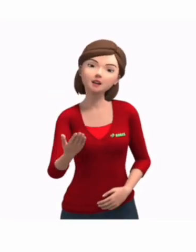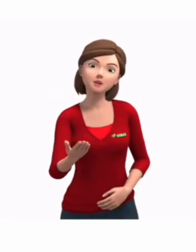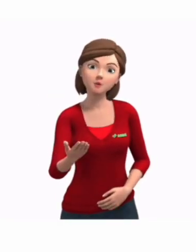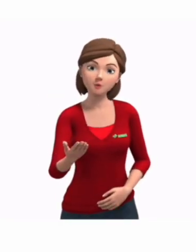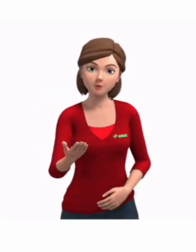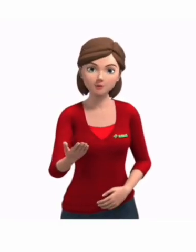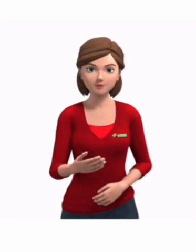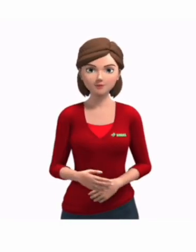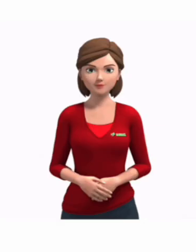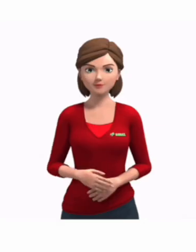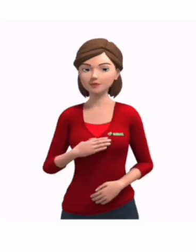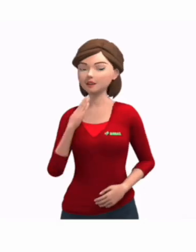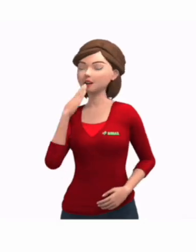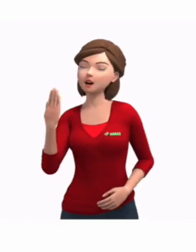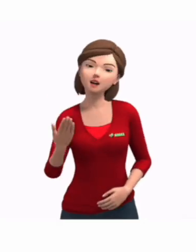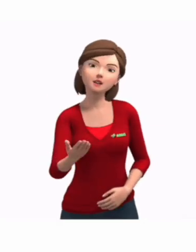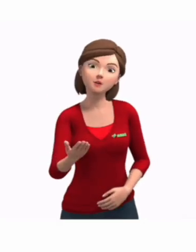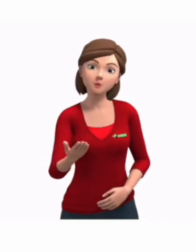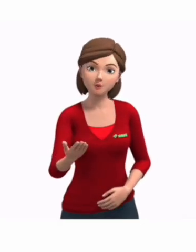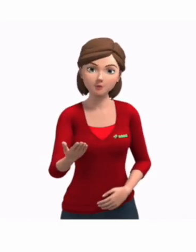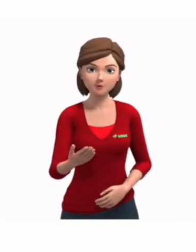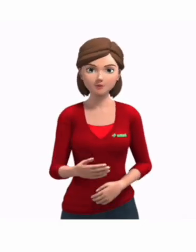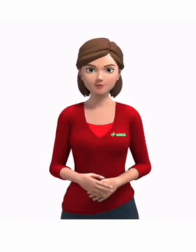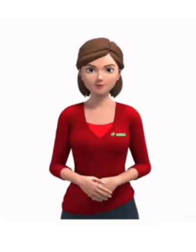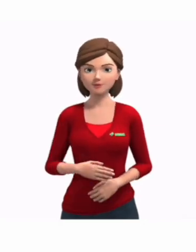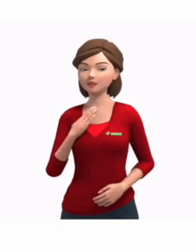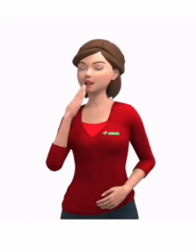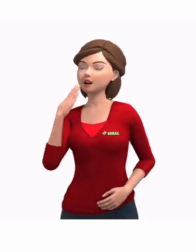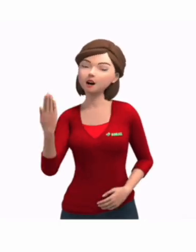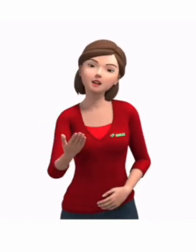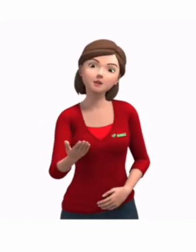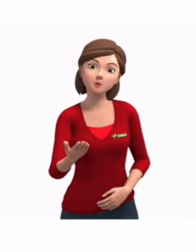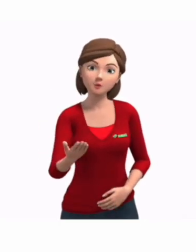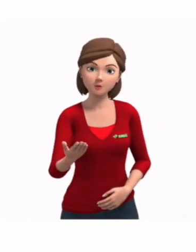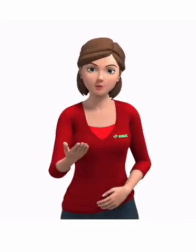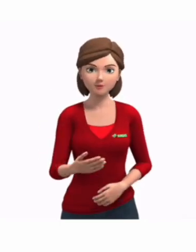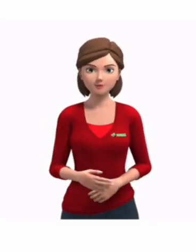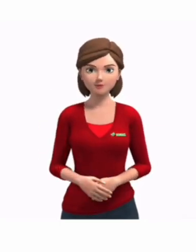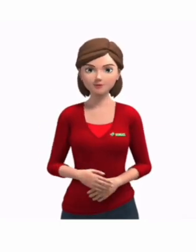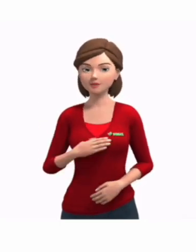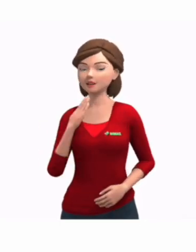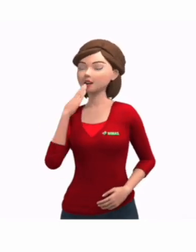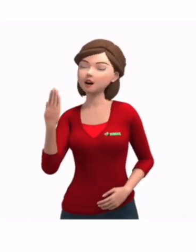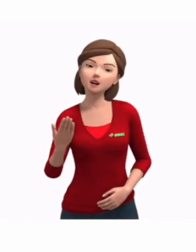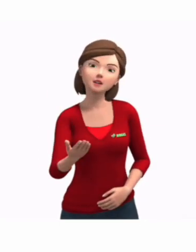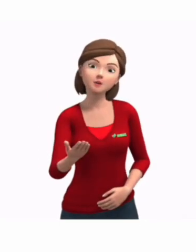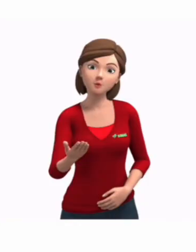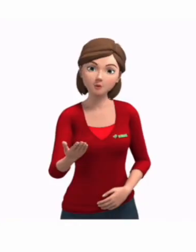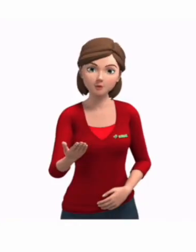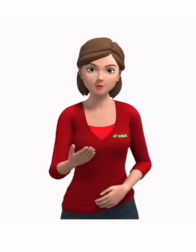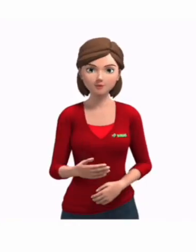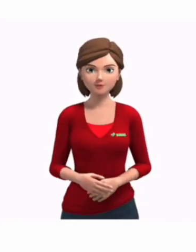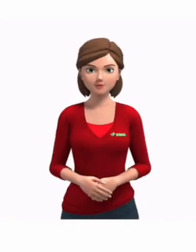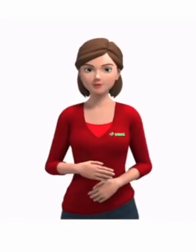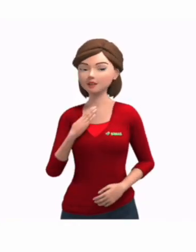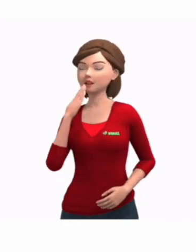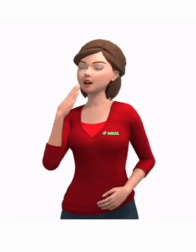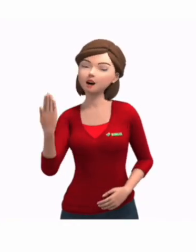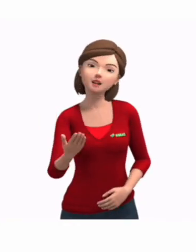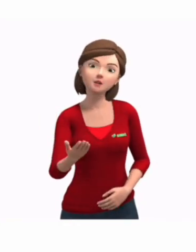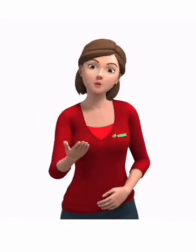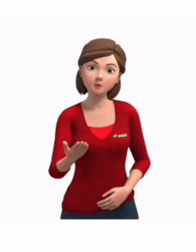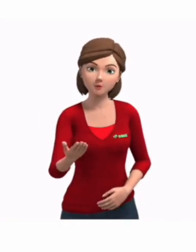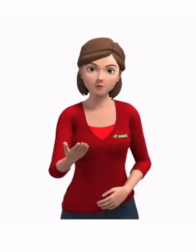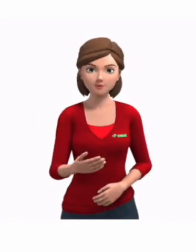le SLR, je pense. Parce que, en fait, moi, je ne travaille pas dans l'intelligence artificielle, donc concrètement, je ne sais